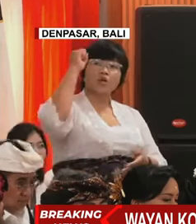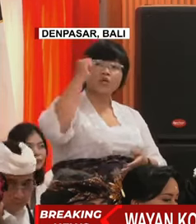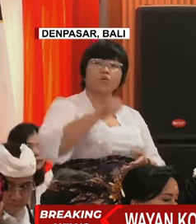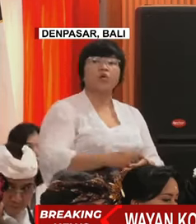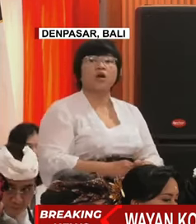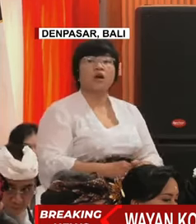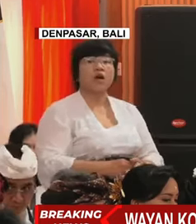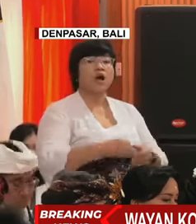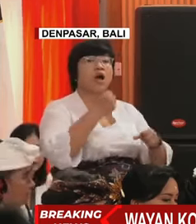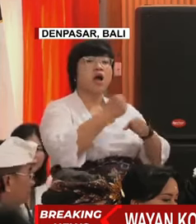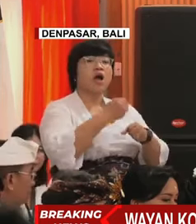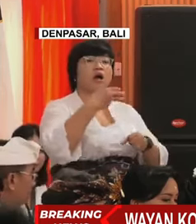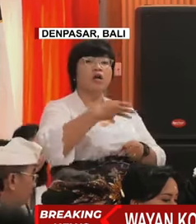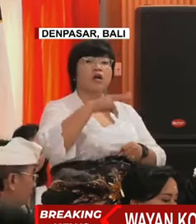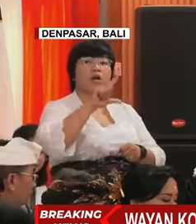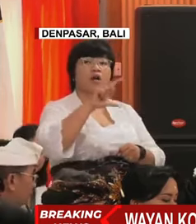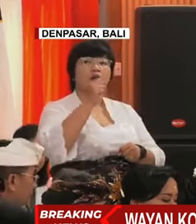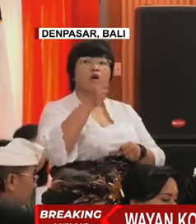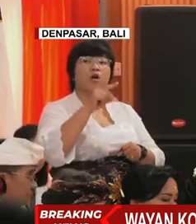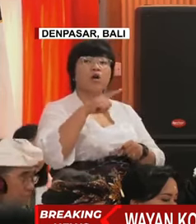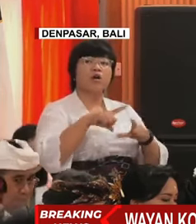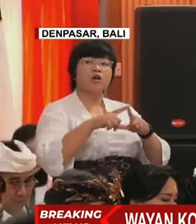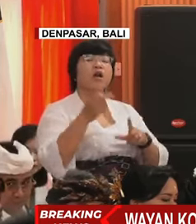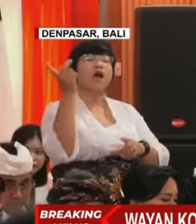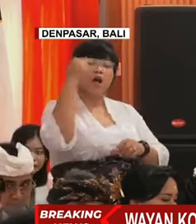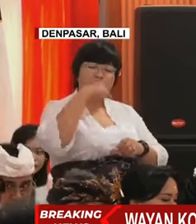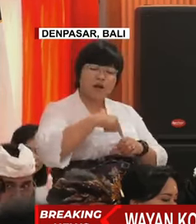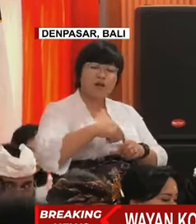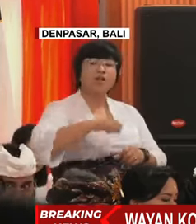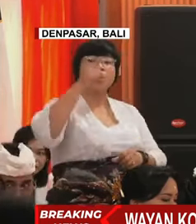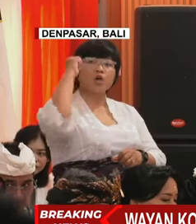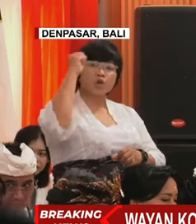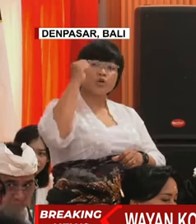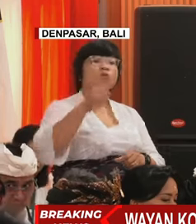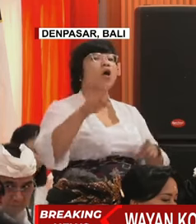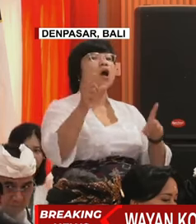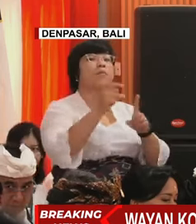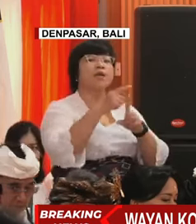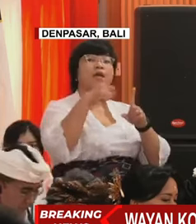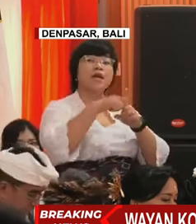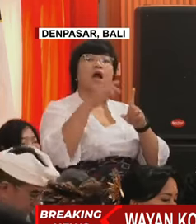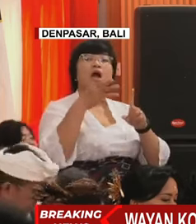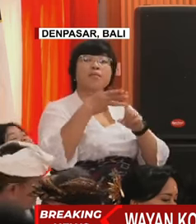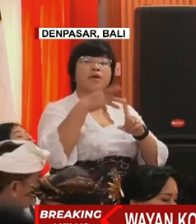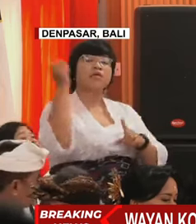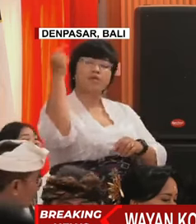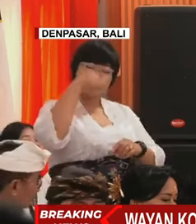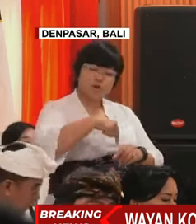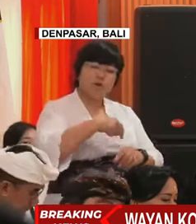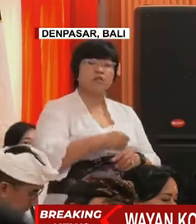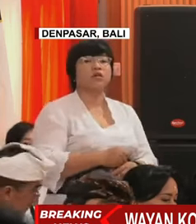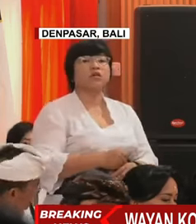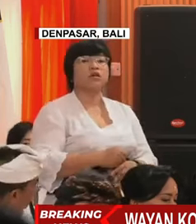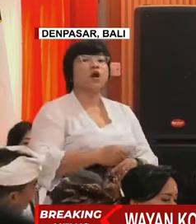lebih banyak dibandingkan dengan pesaingnya Ya tentu saja tidak tidak harus begitu ya ee ee polanya adalah